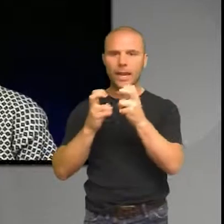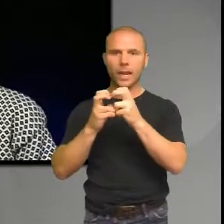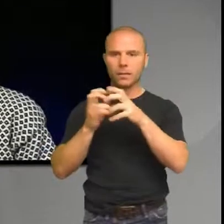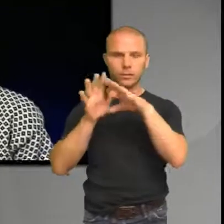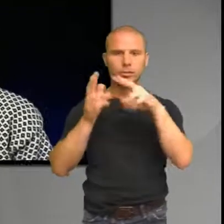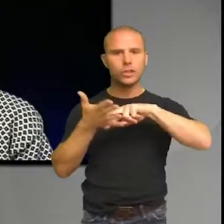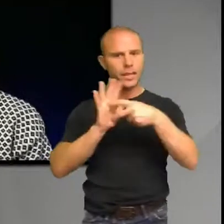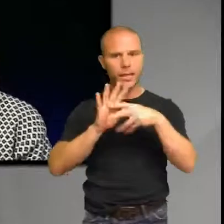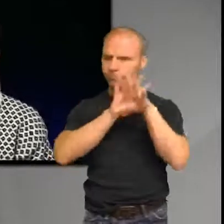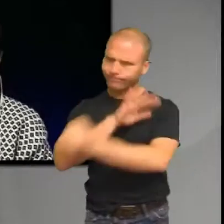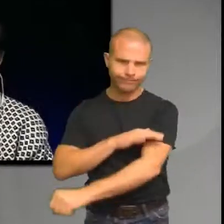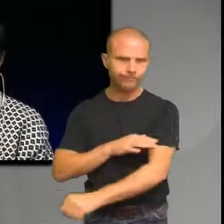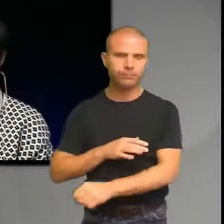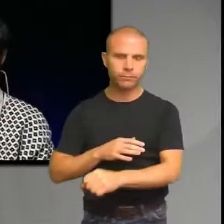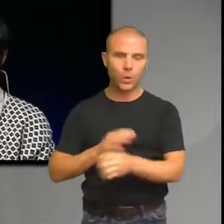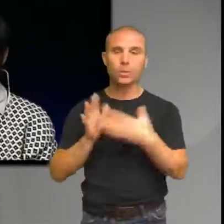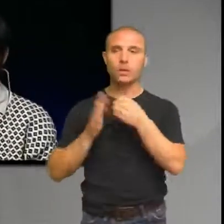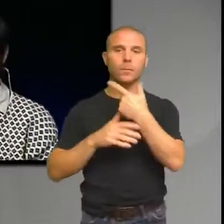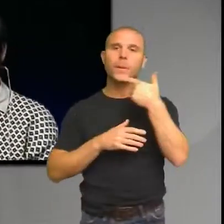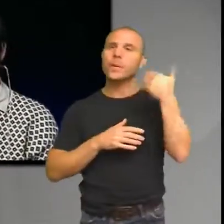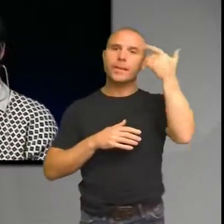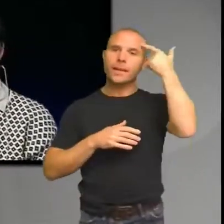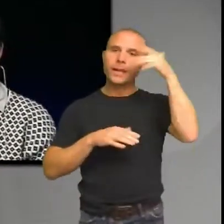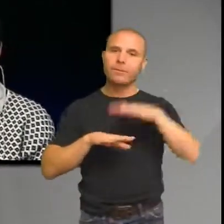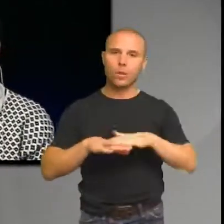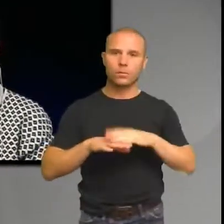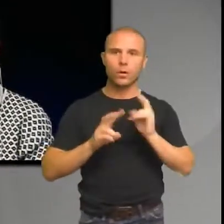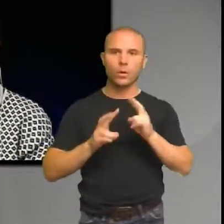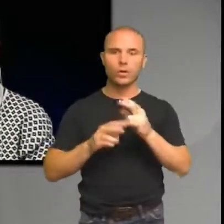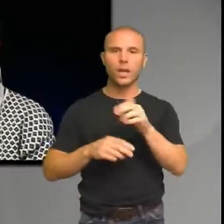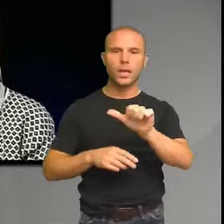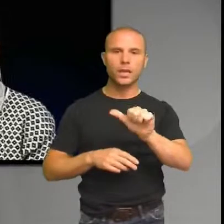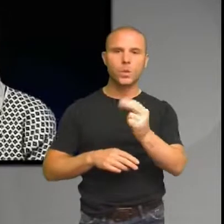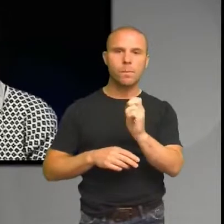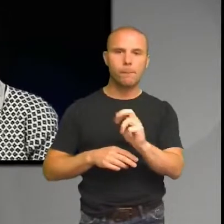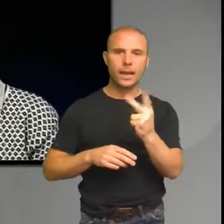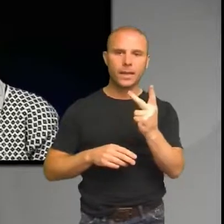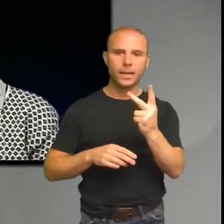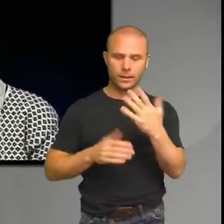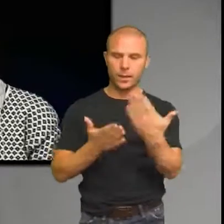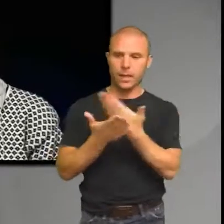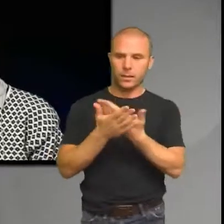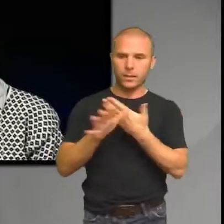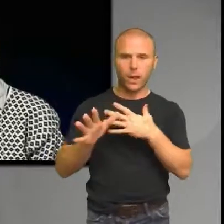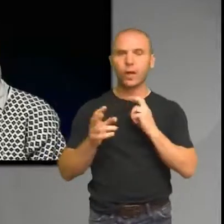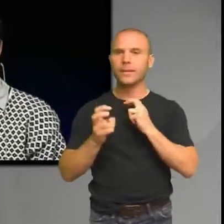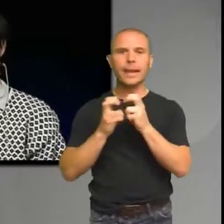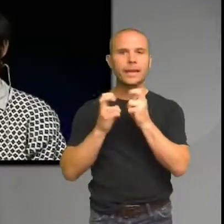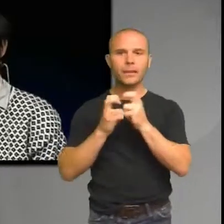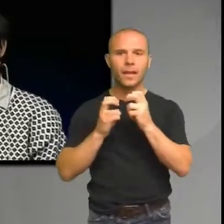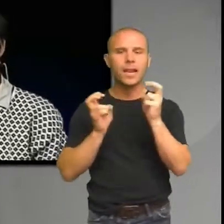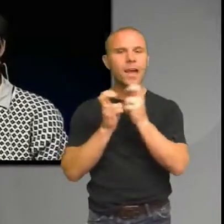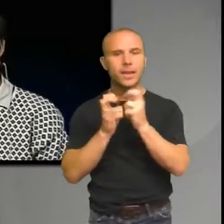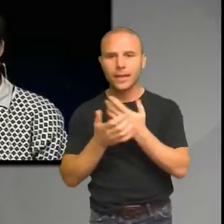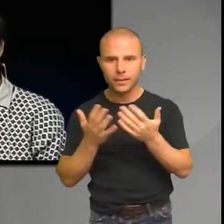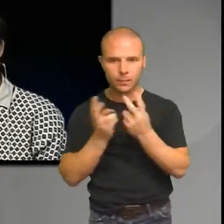hänsyn till solstormar samt att Quebecs landsmassa inte är så elektriskt ledande. Så de laddade partiklarna